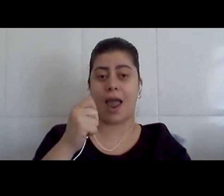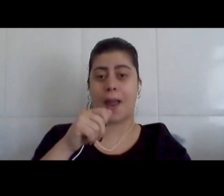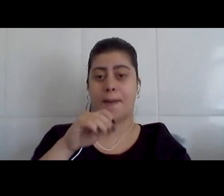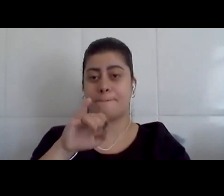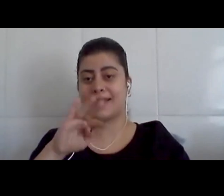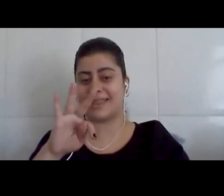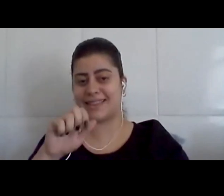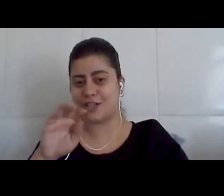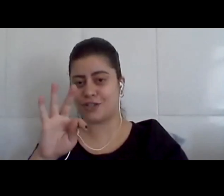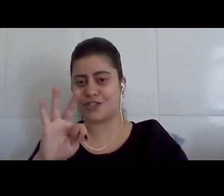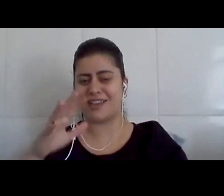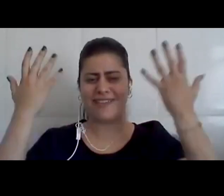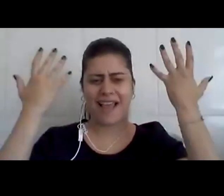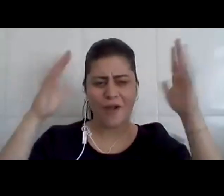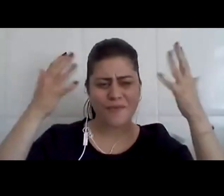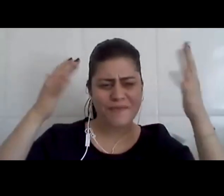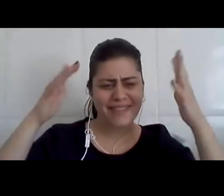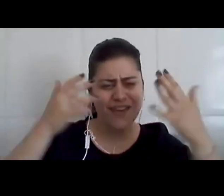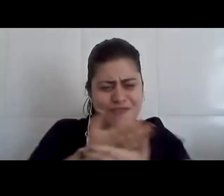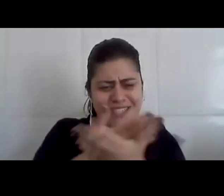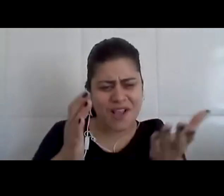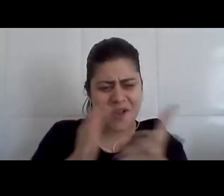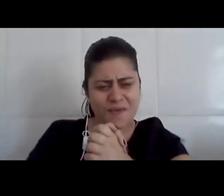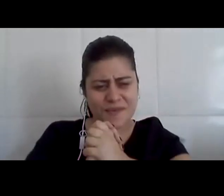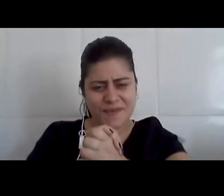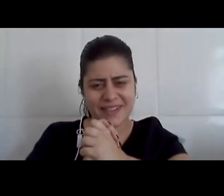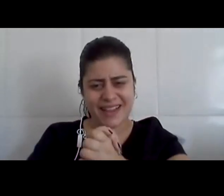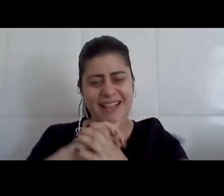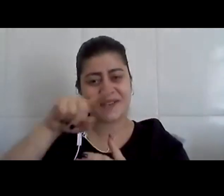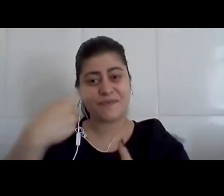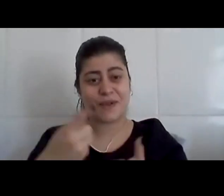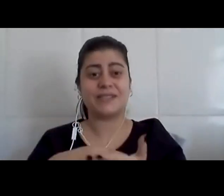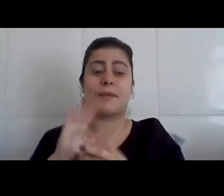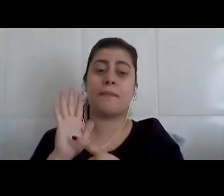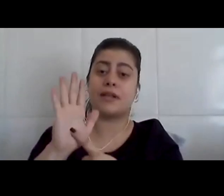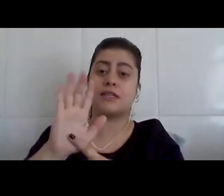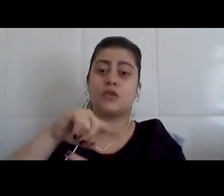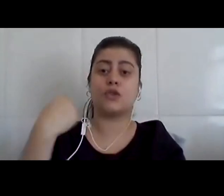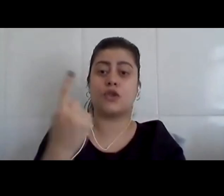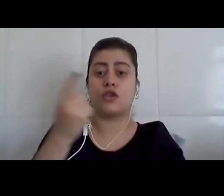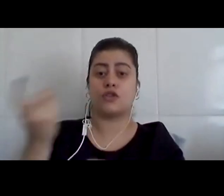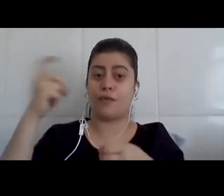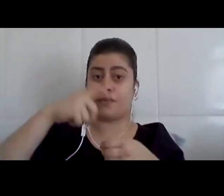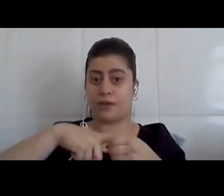Gostaríamos de fazer uma saudação a todos. No decorrer da apresentação, a gente volta aqui.